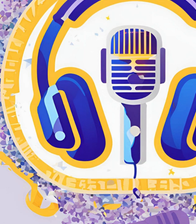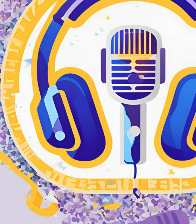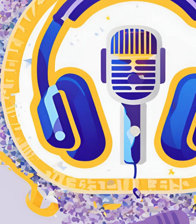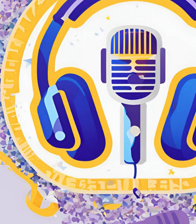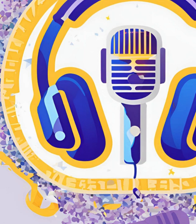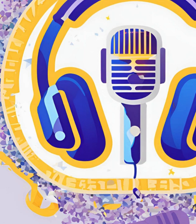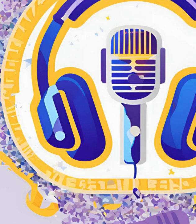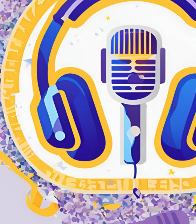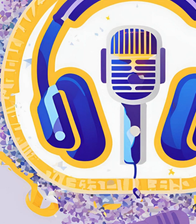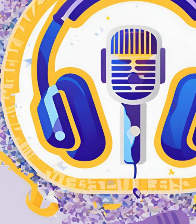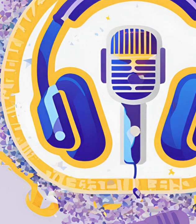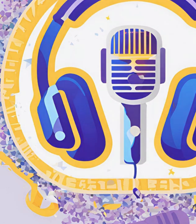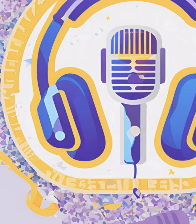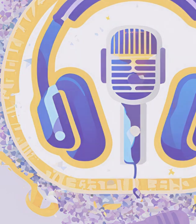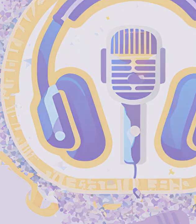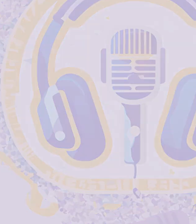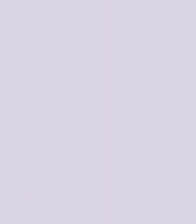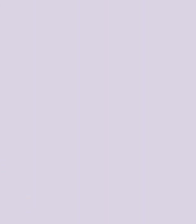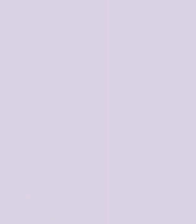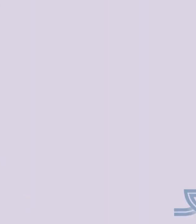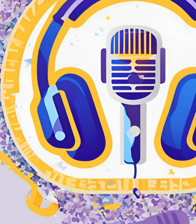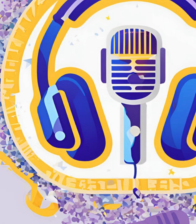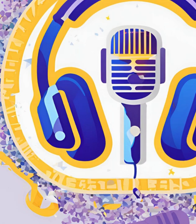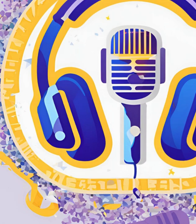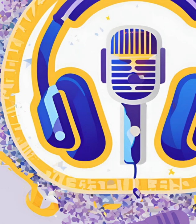Generación Posca.